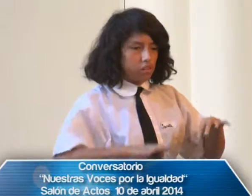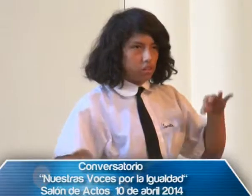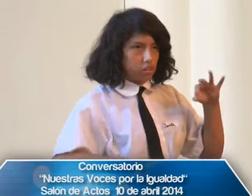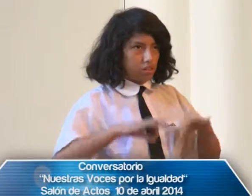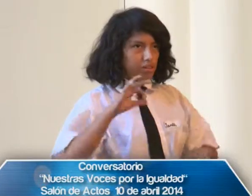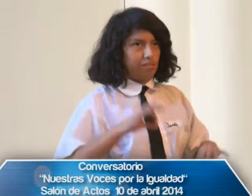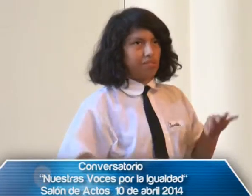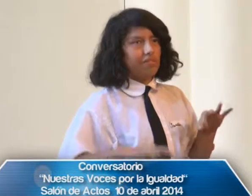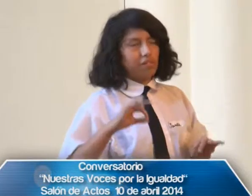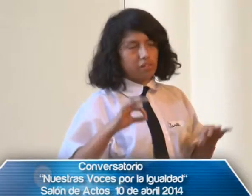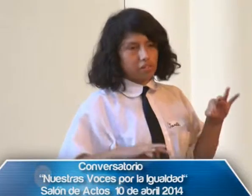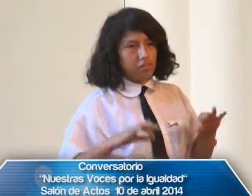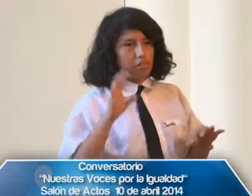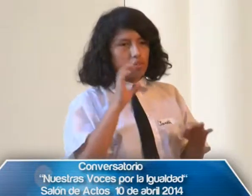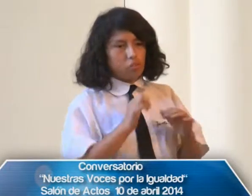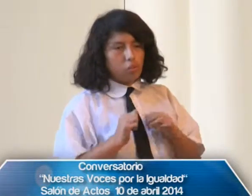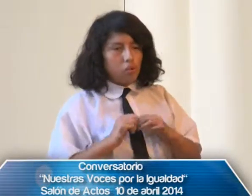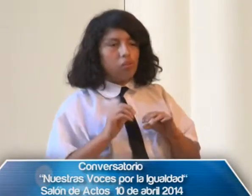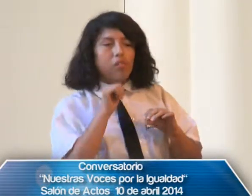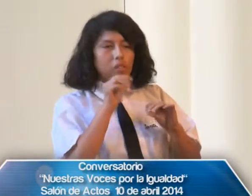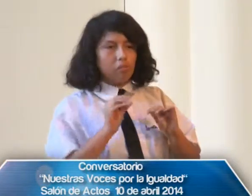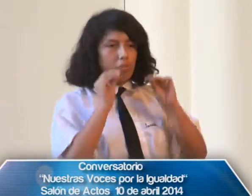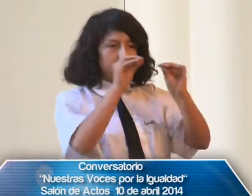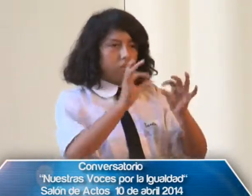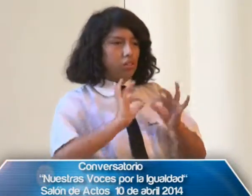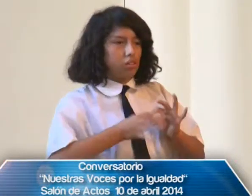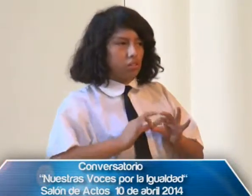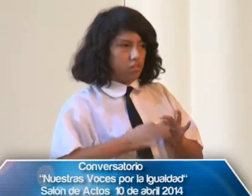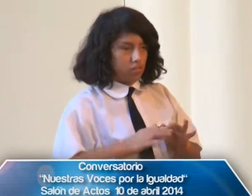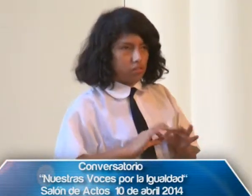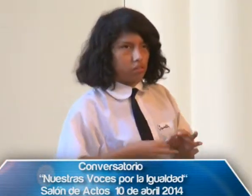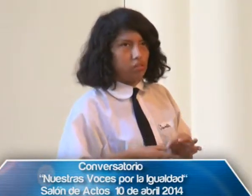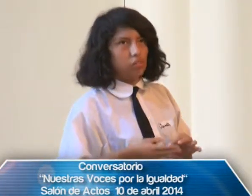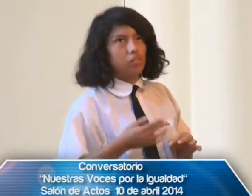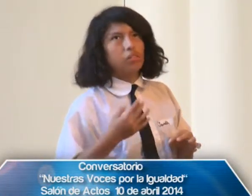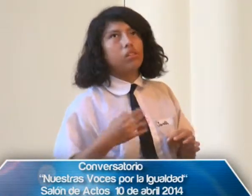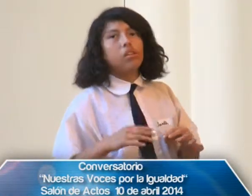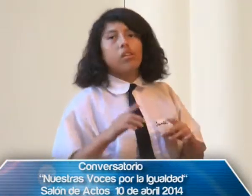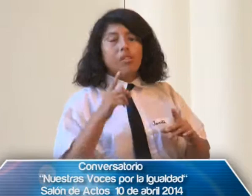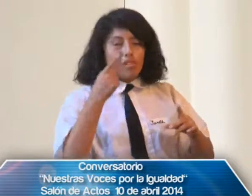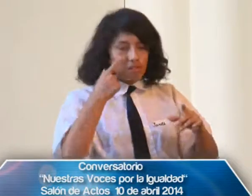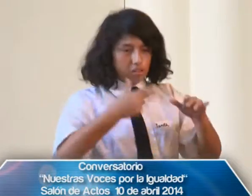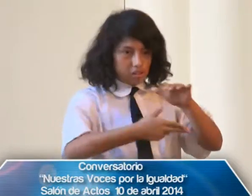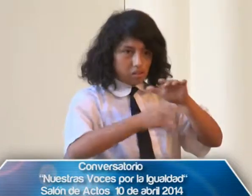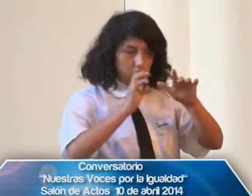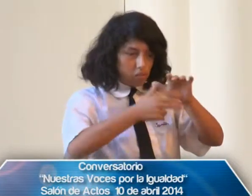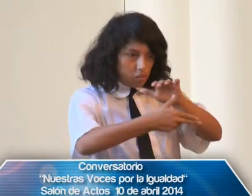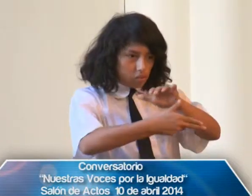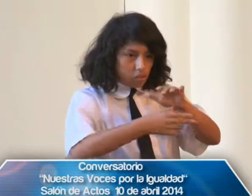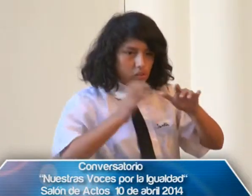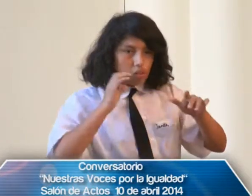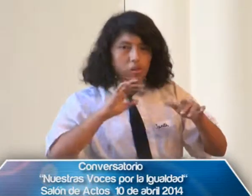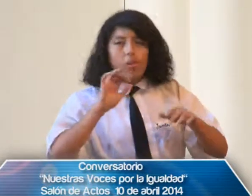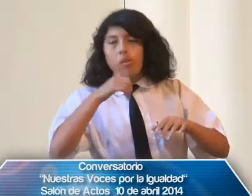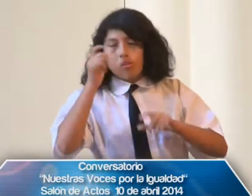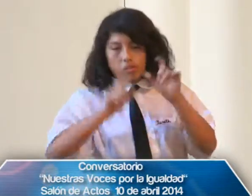por ejemplo que si yo quiero asistir en mi distrito a un teatro pues sea accesible y tengo un intérprete para poder